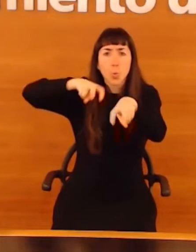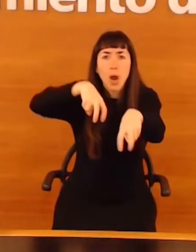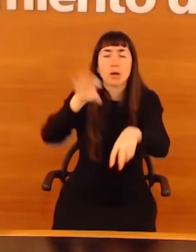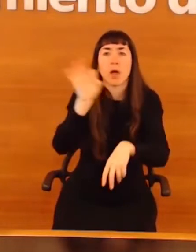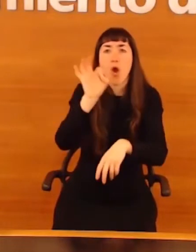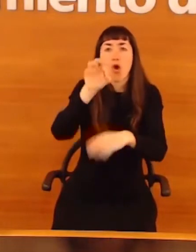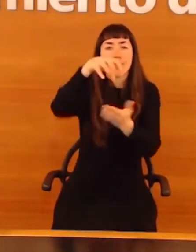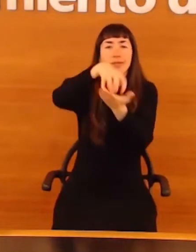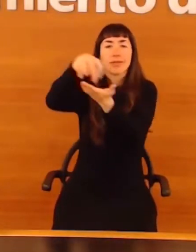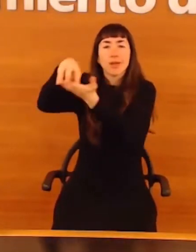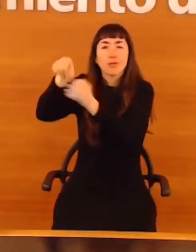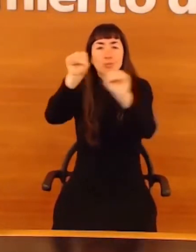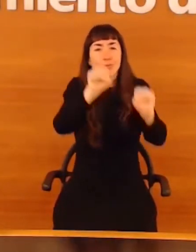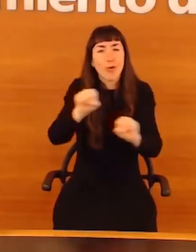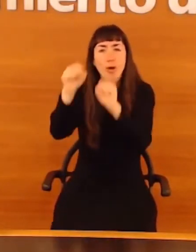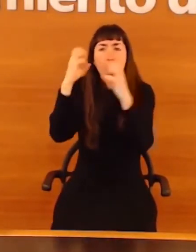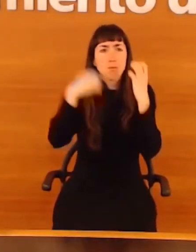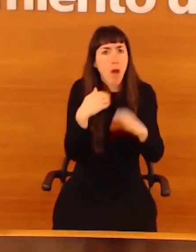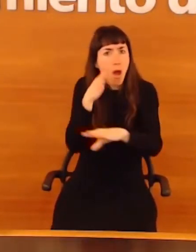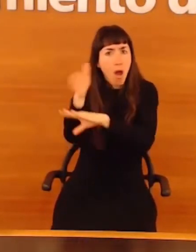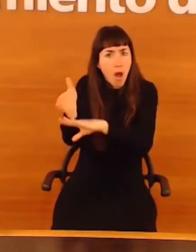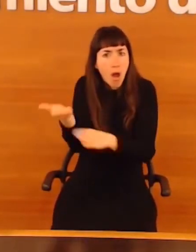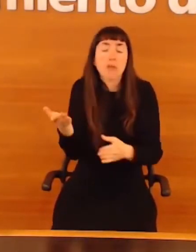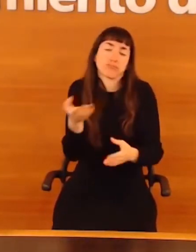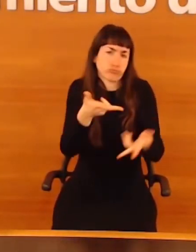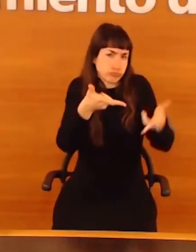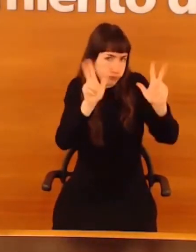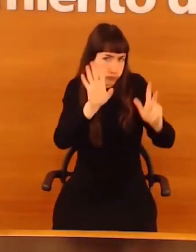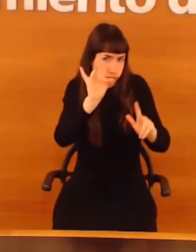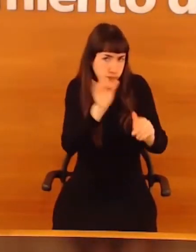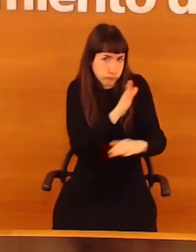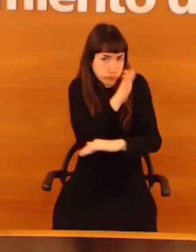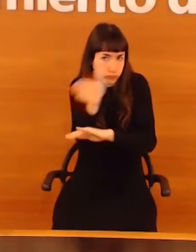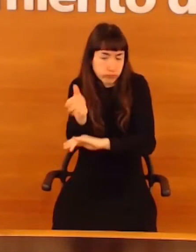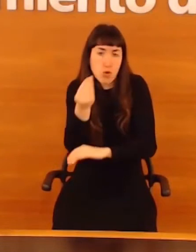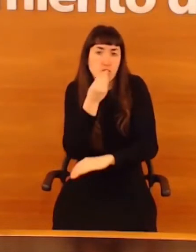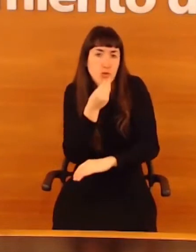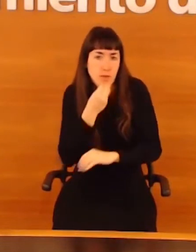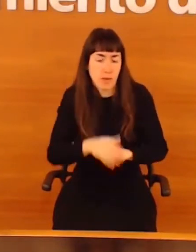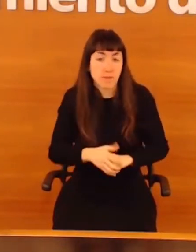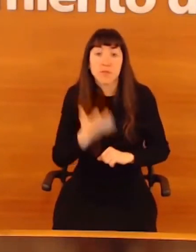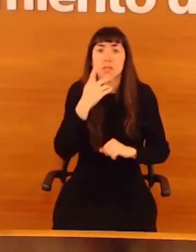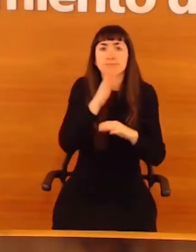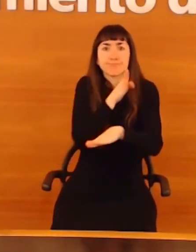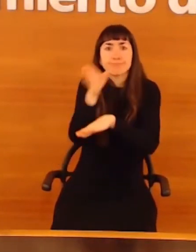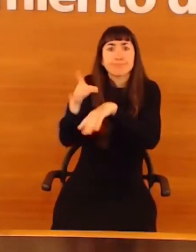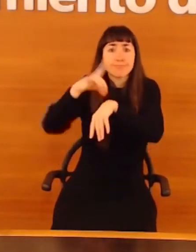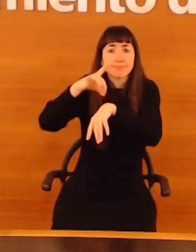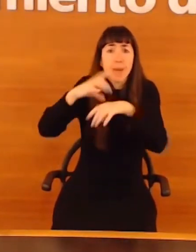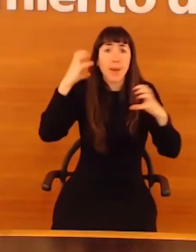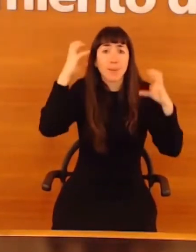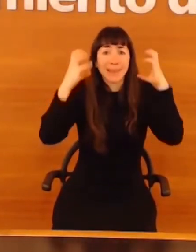de protección animal. Nos gustaría también aclarar que si se requiere acudir a los centros veterinarios, se recomienda